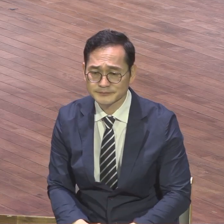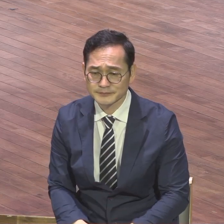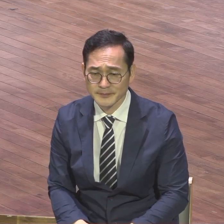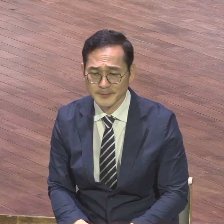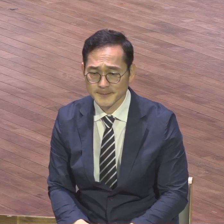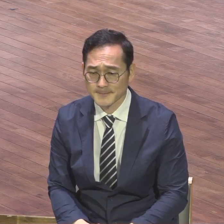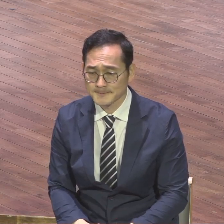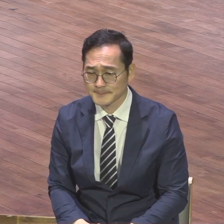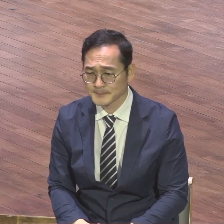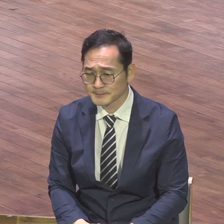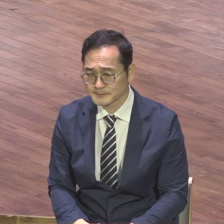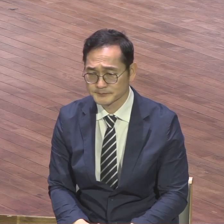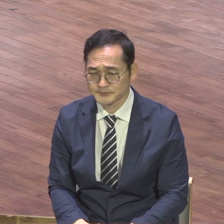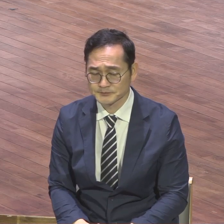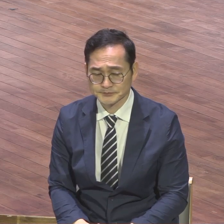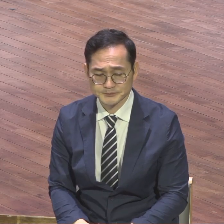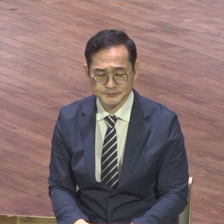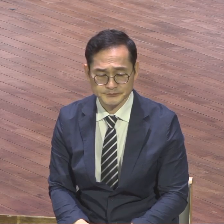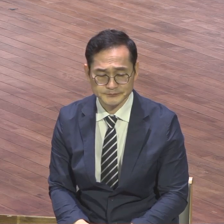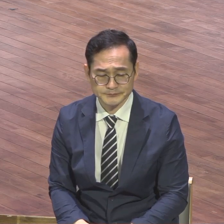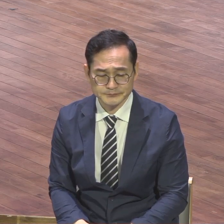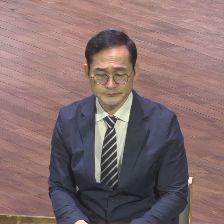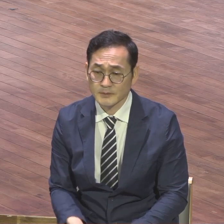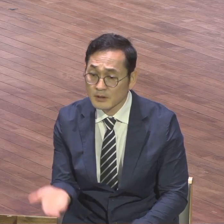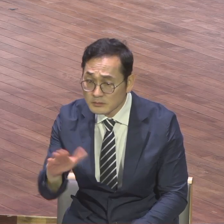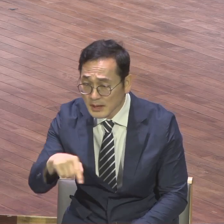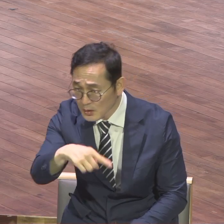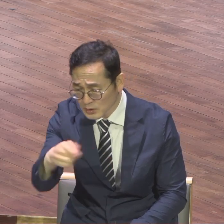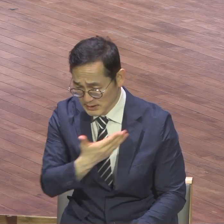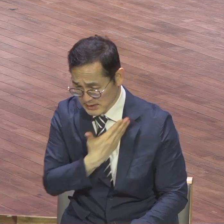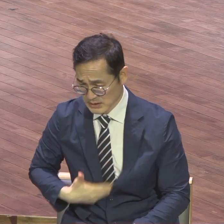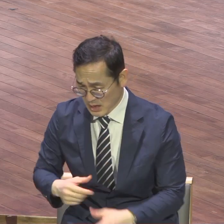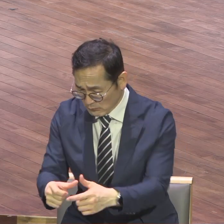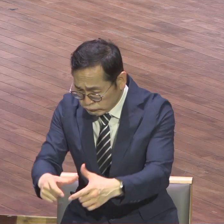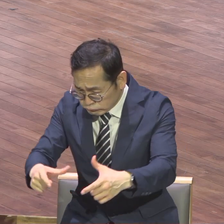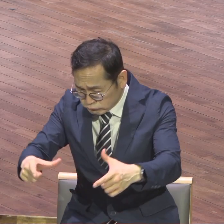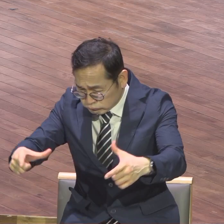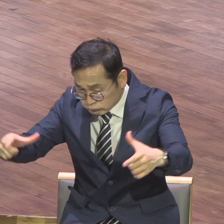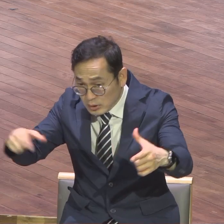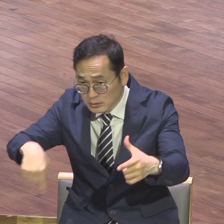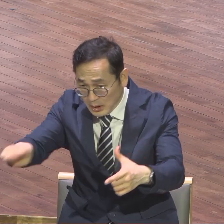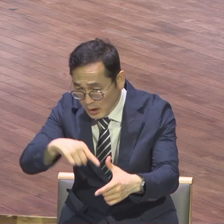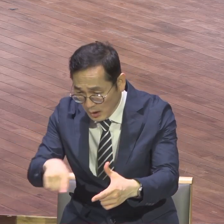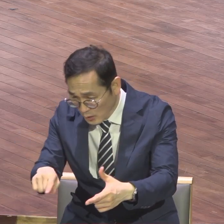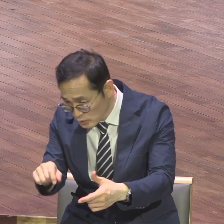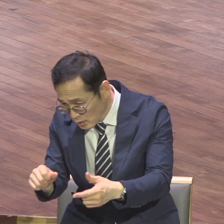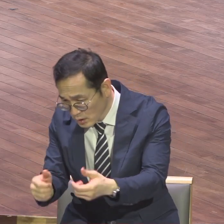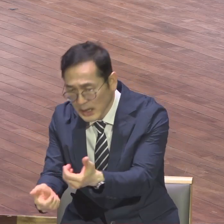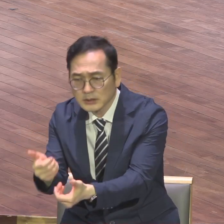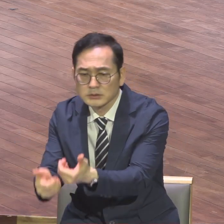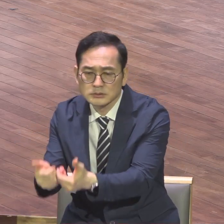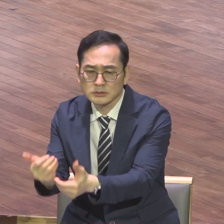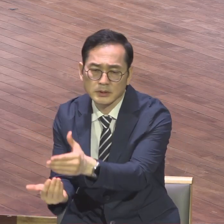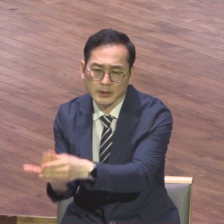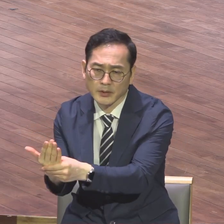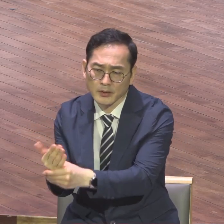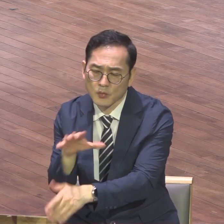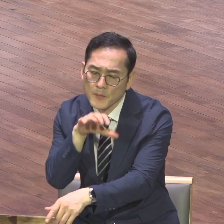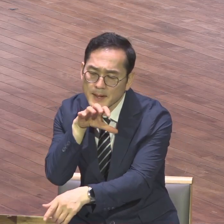24. 자, 이런 상황 가운데 문제가 발생했습니다. 사람이 하도 많이 모였어요. 당시에